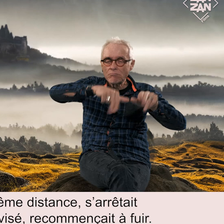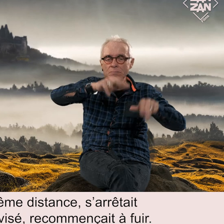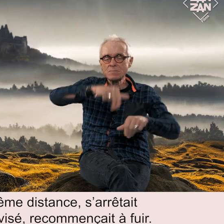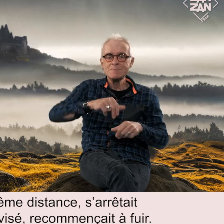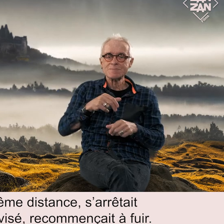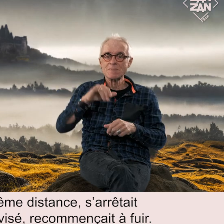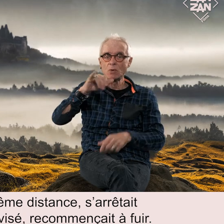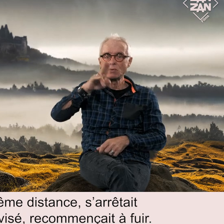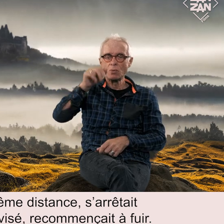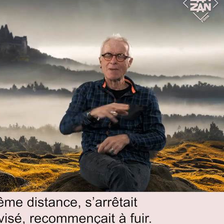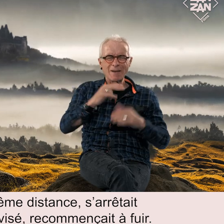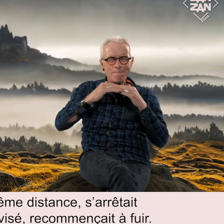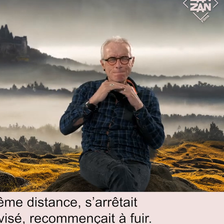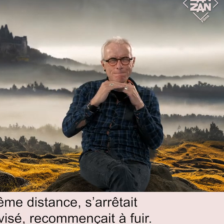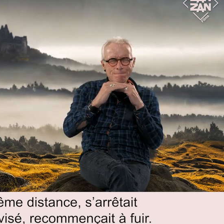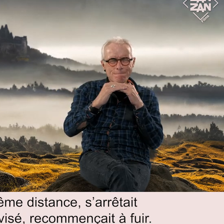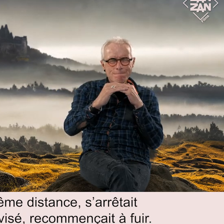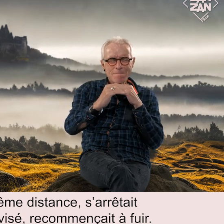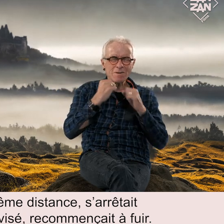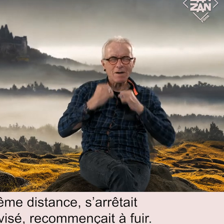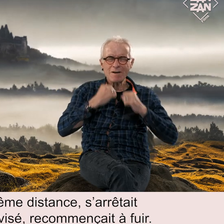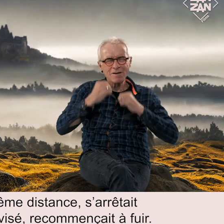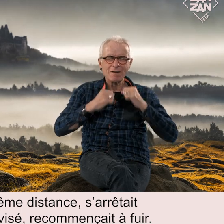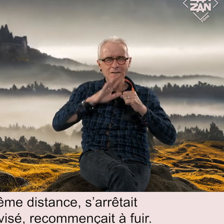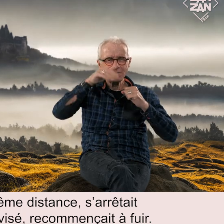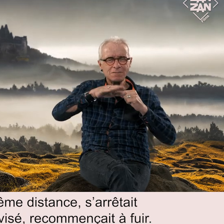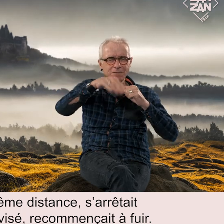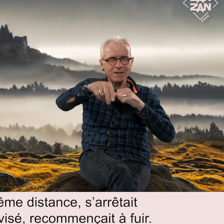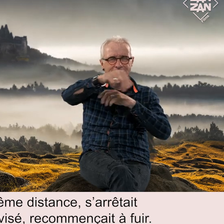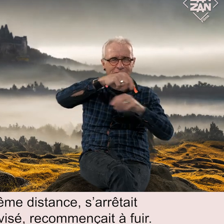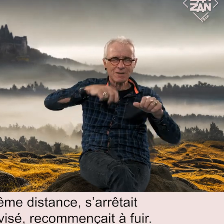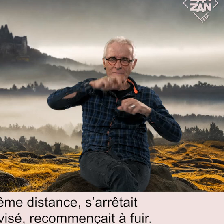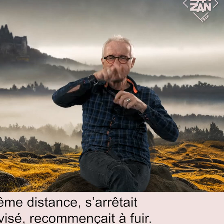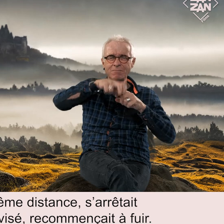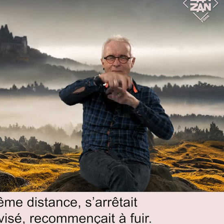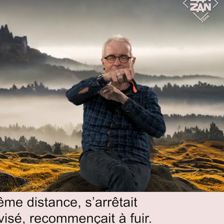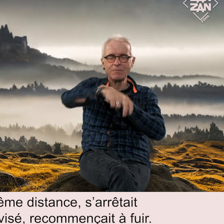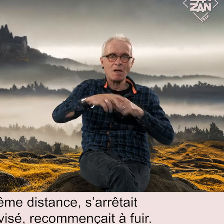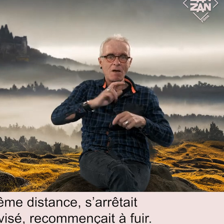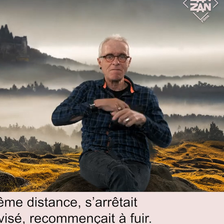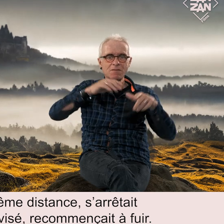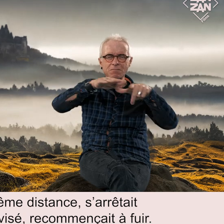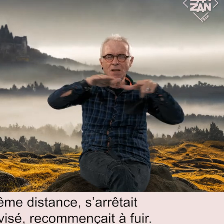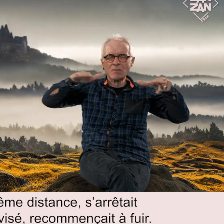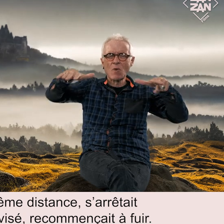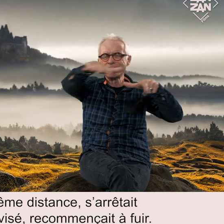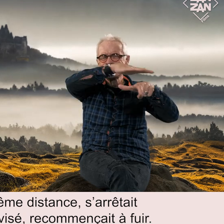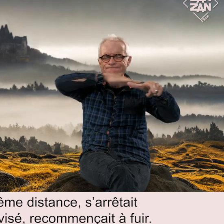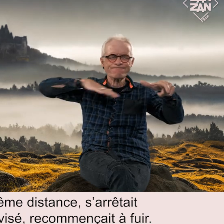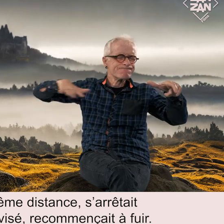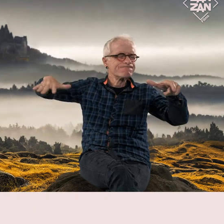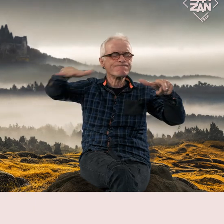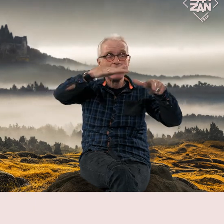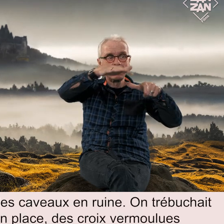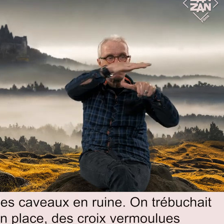parcourut de cette manière une plaine interminable, puis des monticules de sable, et enfin, il se trouva sur un plateau dominant un grand espace de pays.